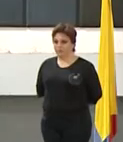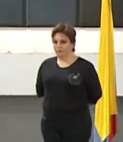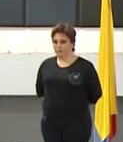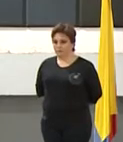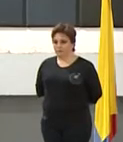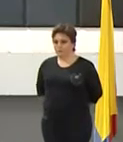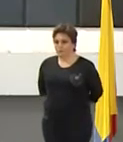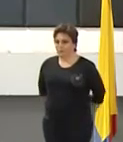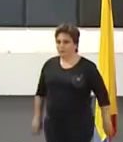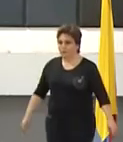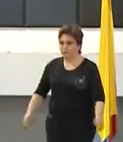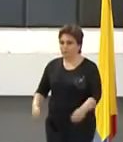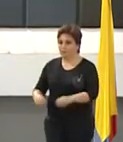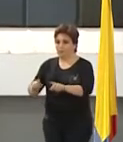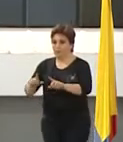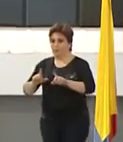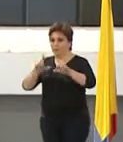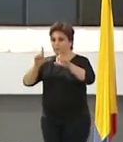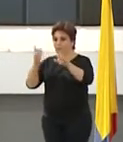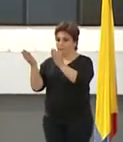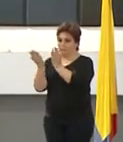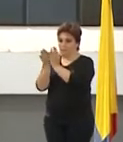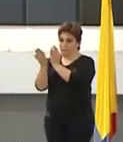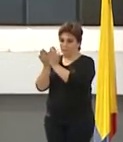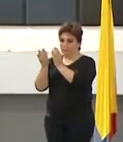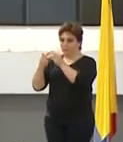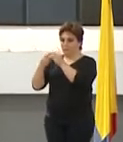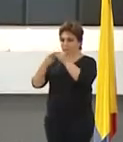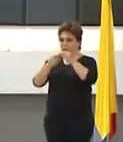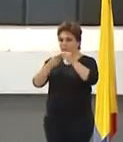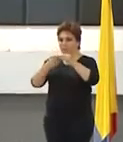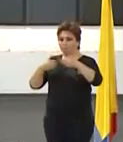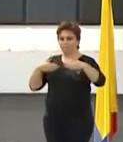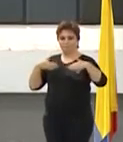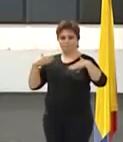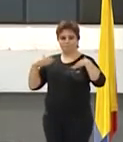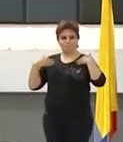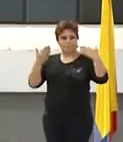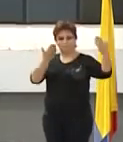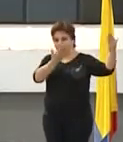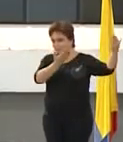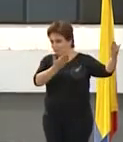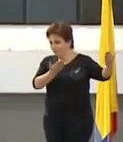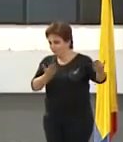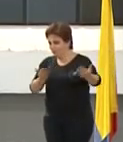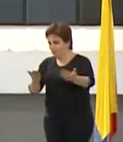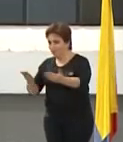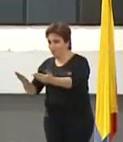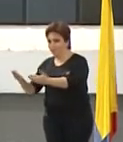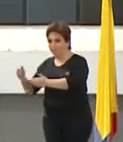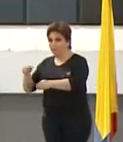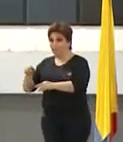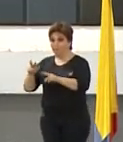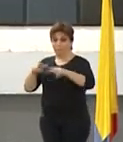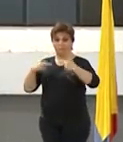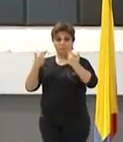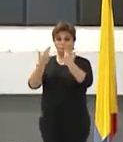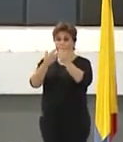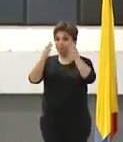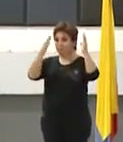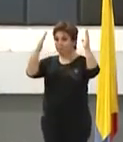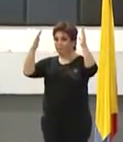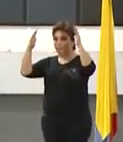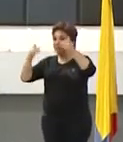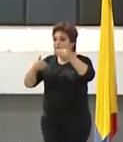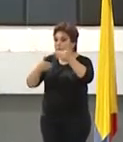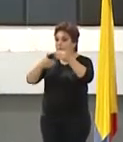la licenciatura en educación especial se complace en darles la bienvenida a la ceremonia inaugural del año de la